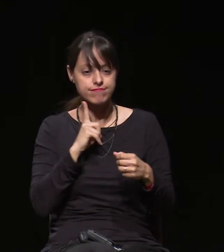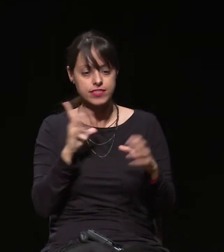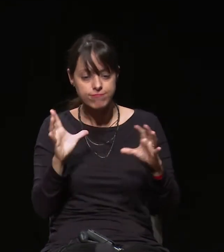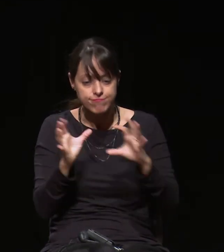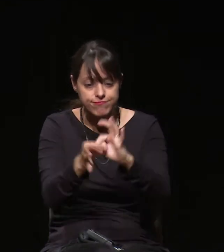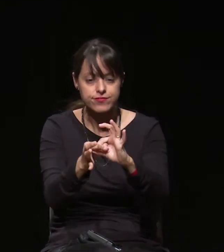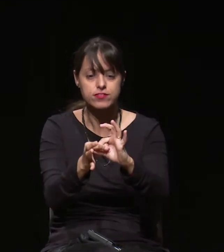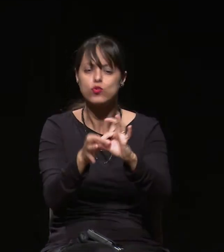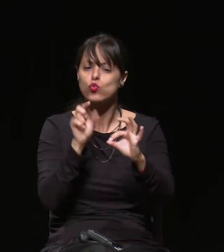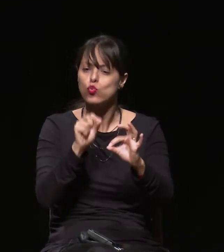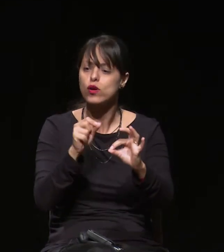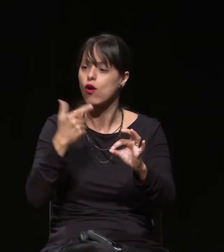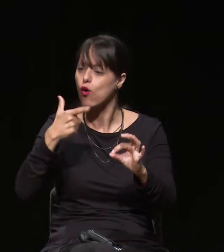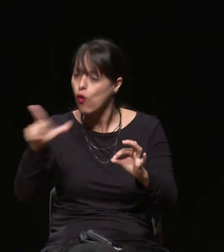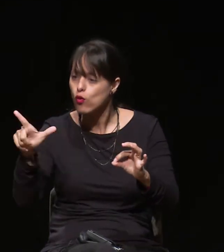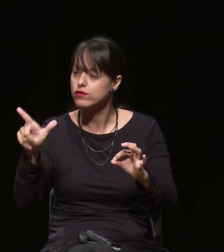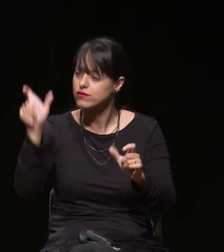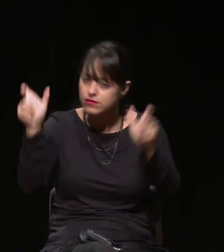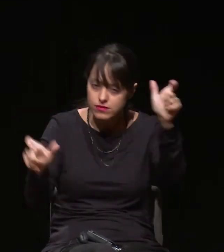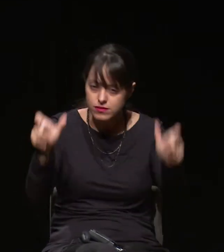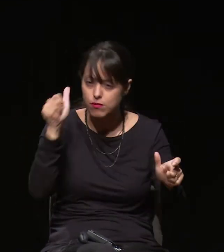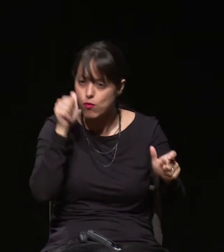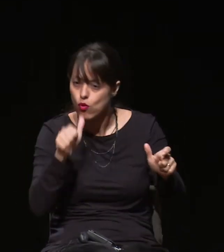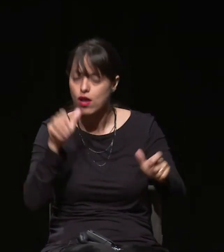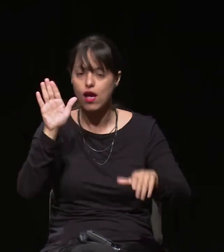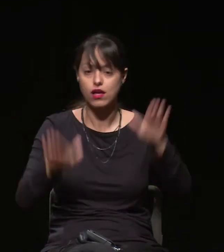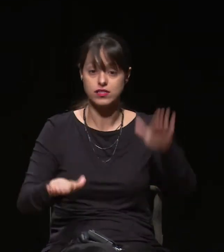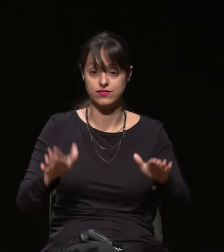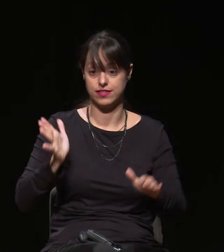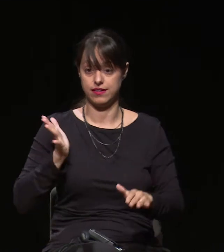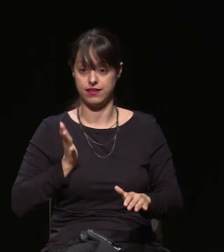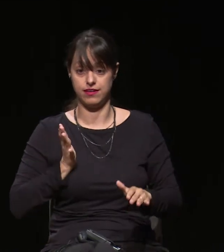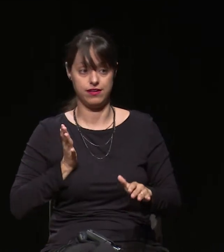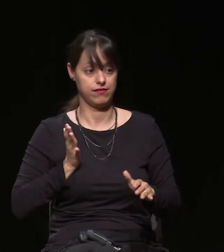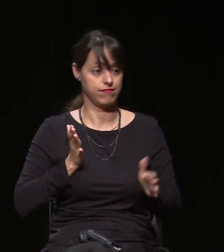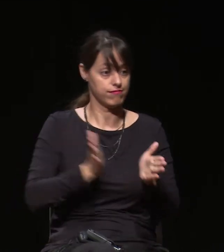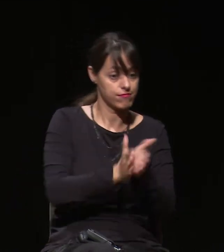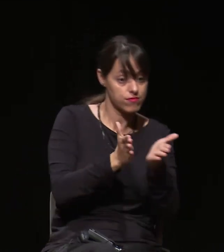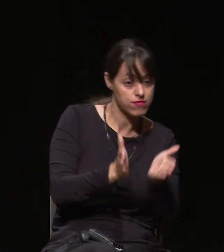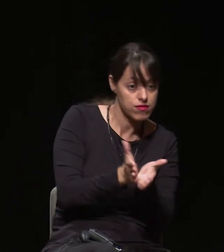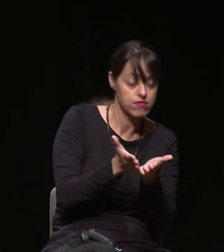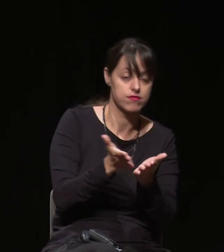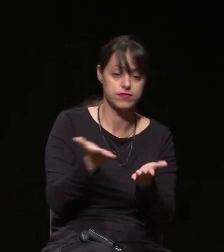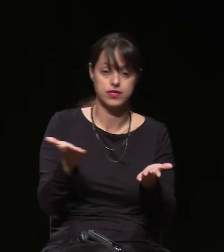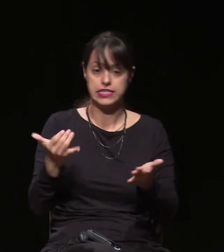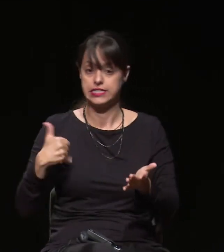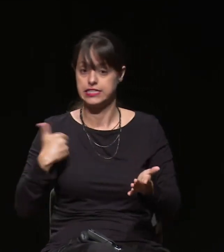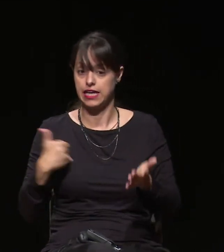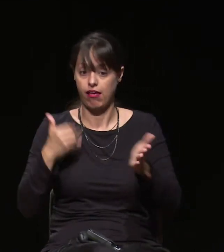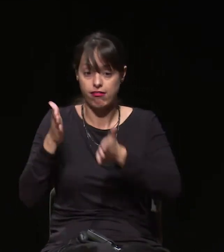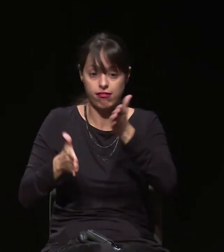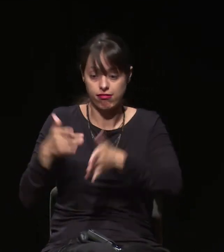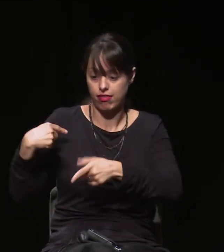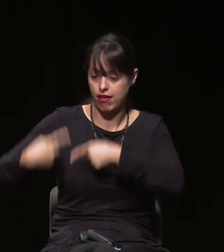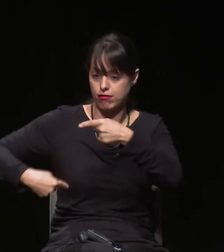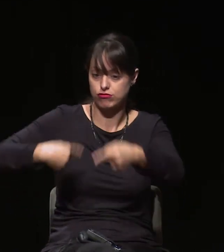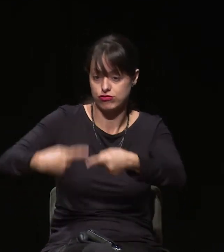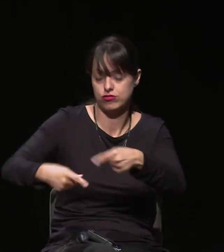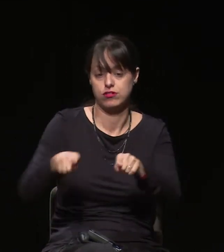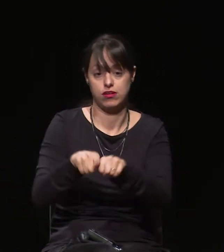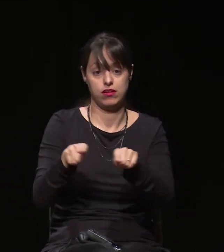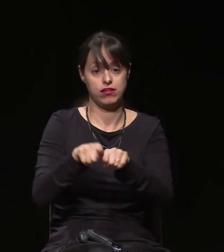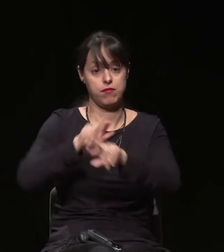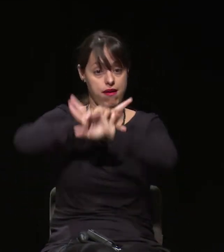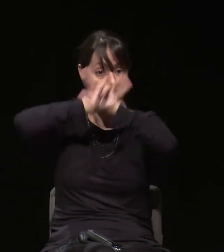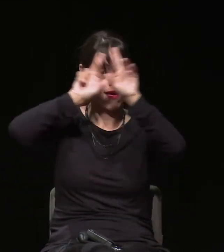outras clivagens entre mulheres, como as diferenças econômicas, socioculturais, de idade e geração, étnicas